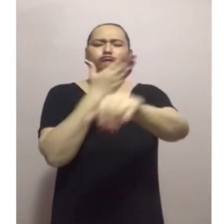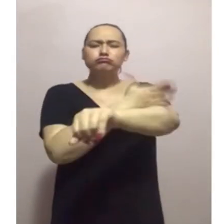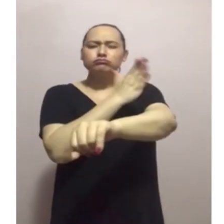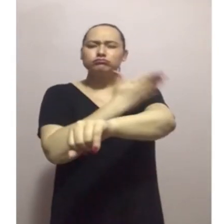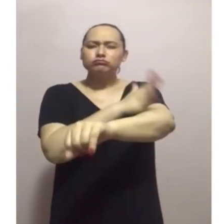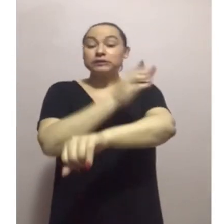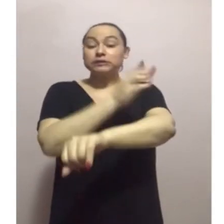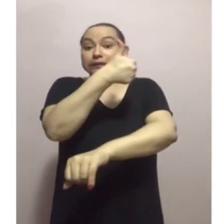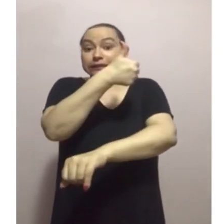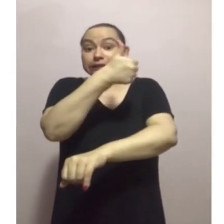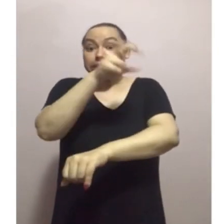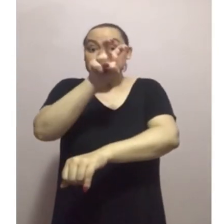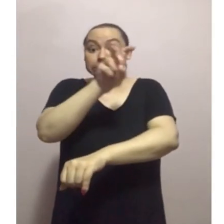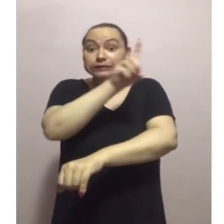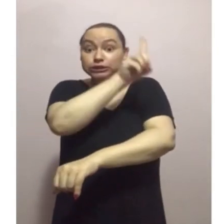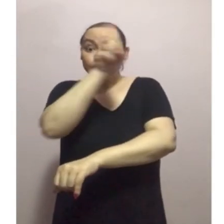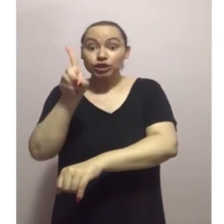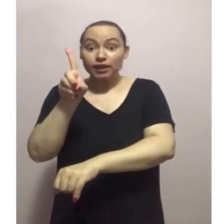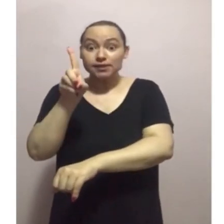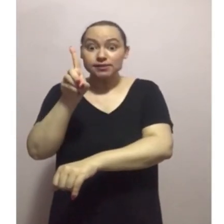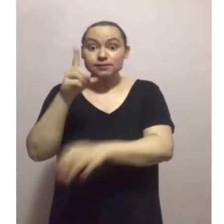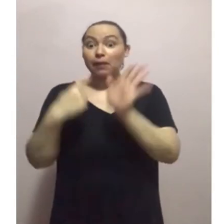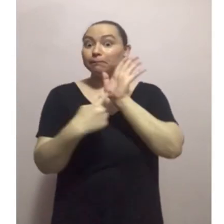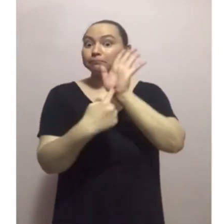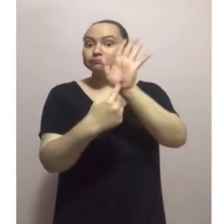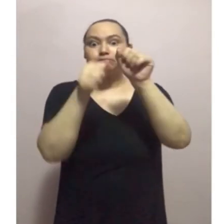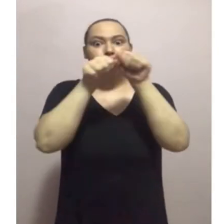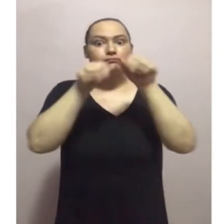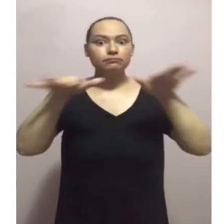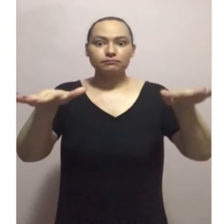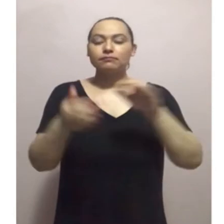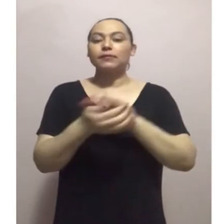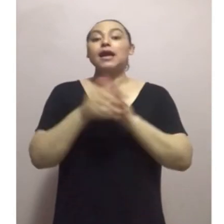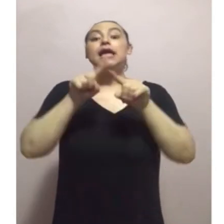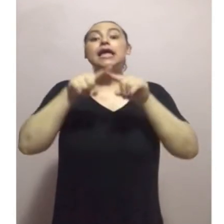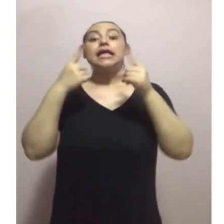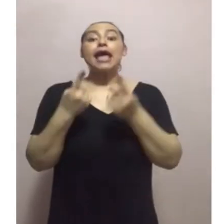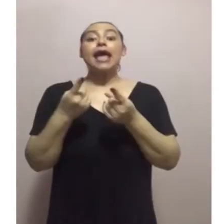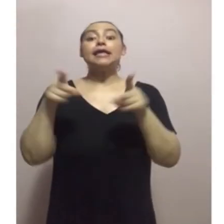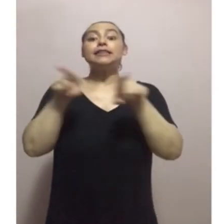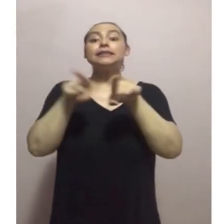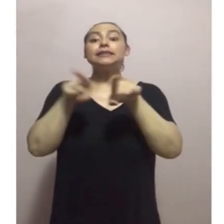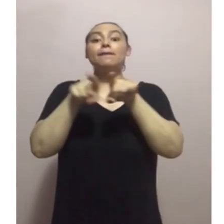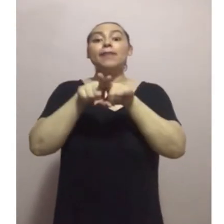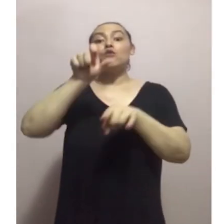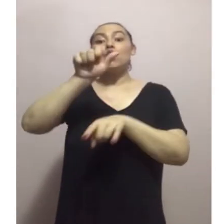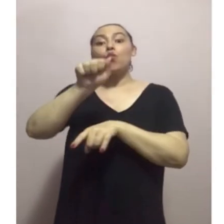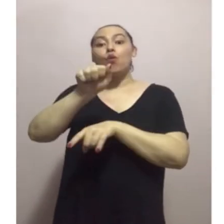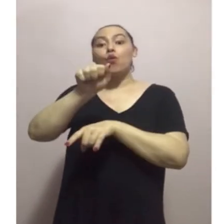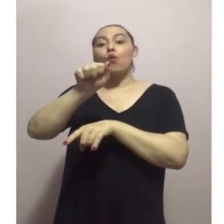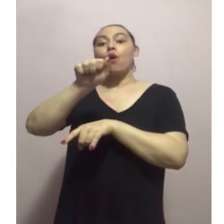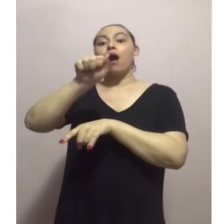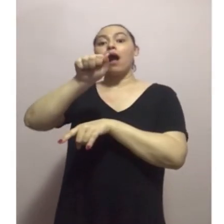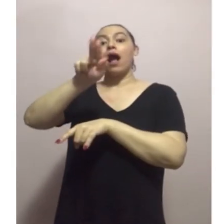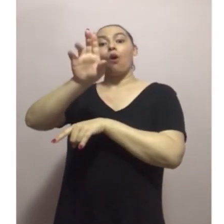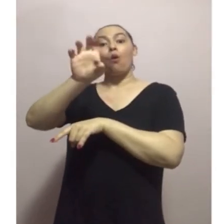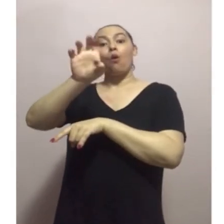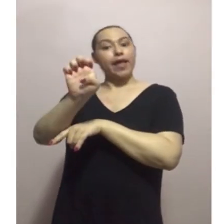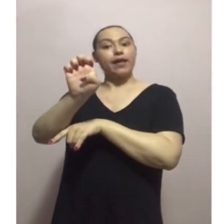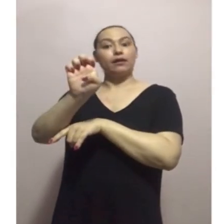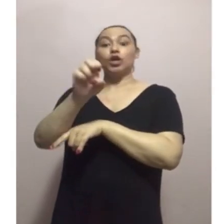dias e a Barca estava embarcando para São Paulo para fazer o Auê, porque a gente